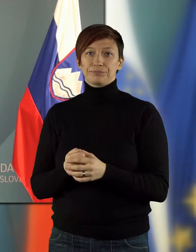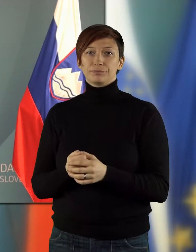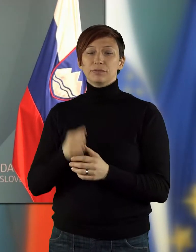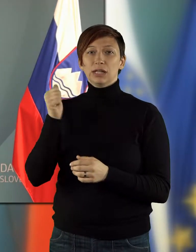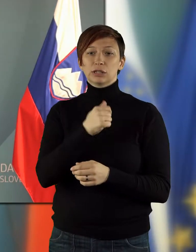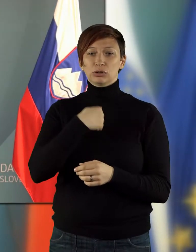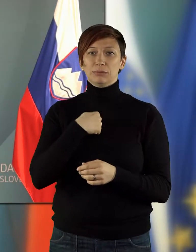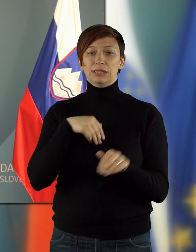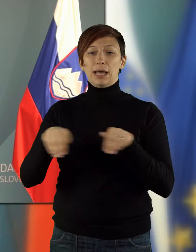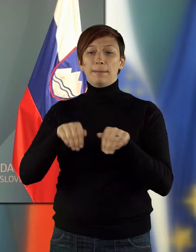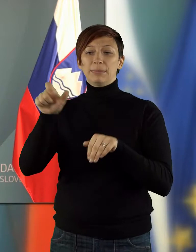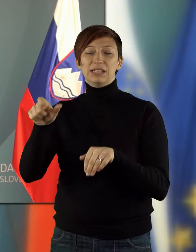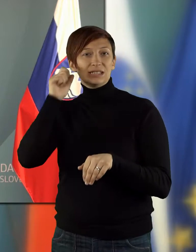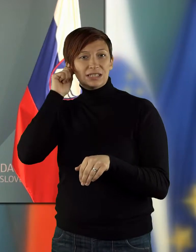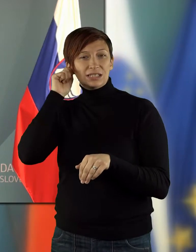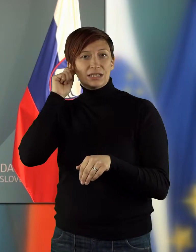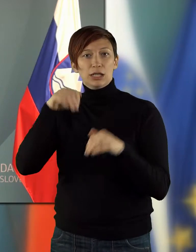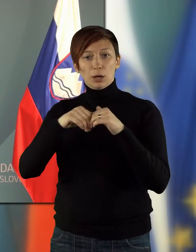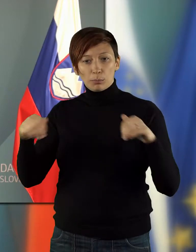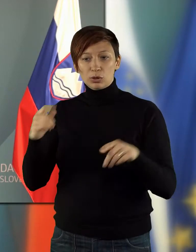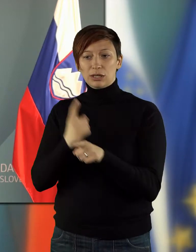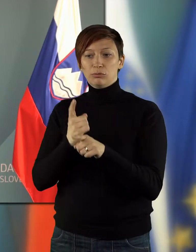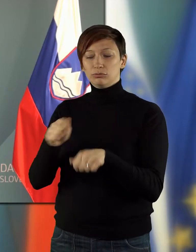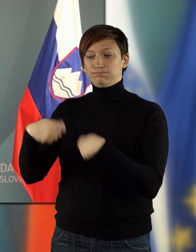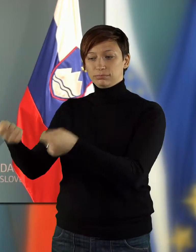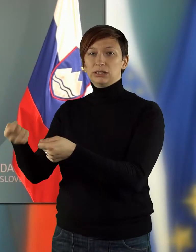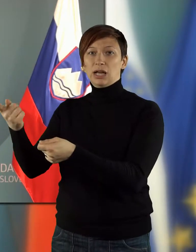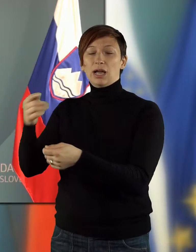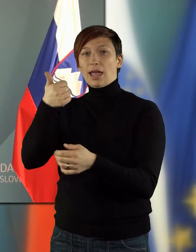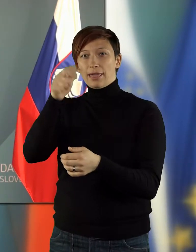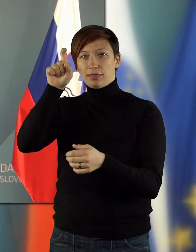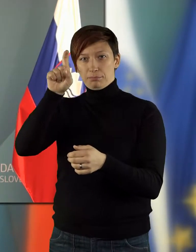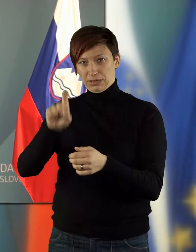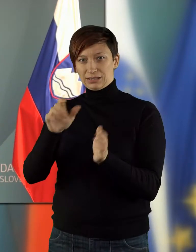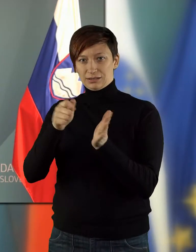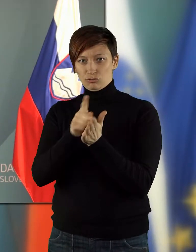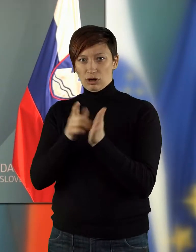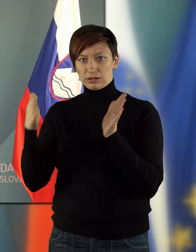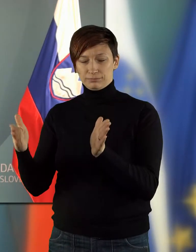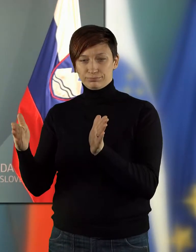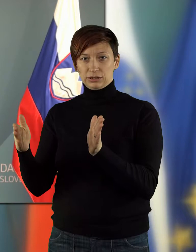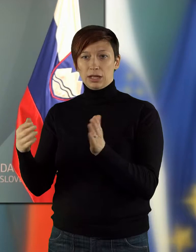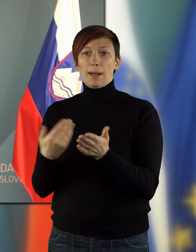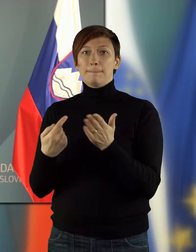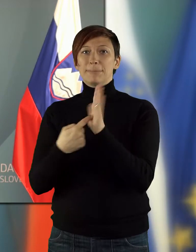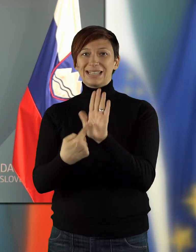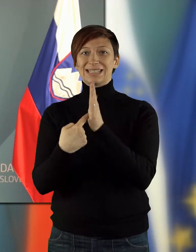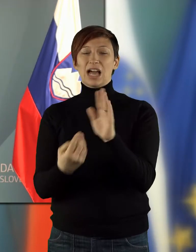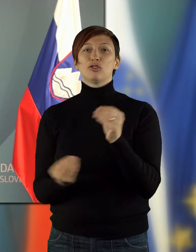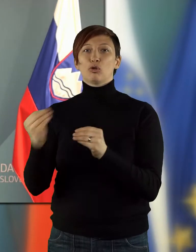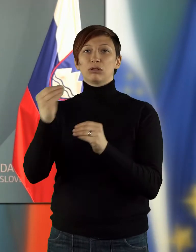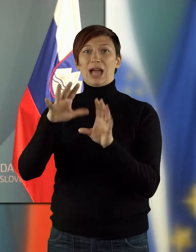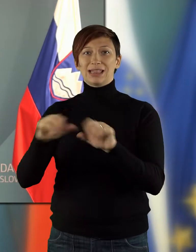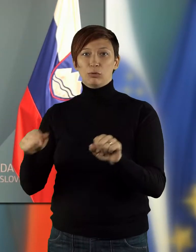potrebno. Zato sem ministrici posebej tudi naložil, da mi najkasneje v enem mesecu